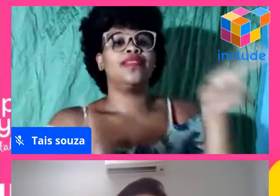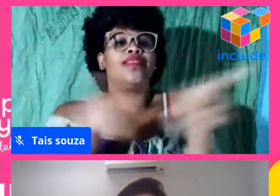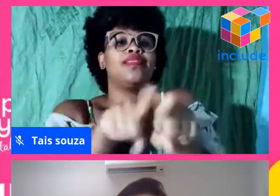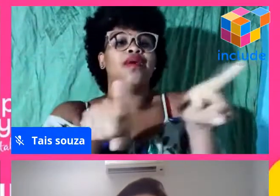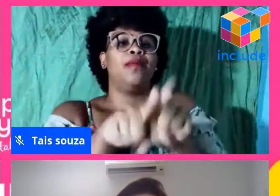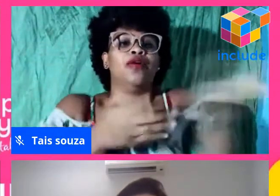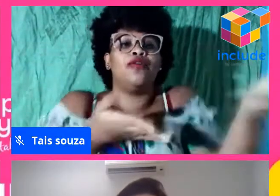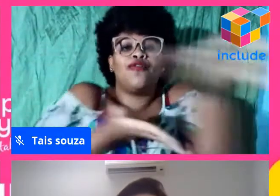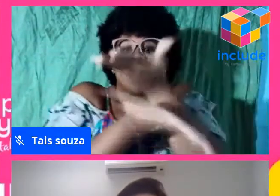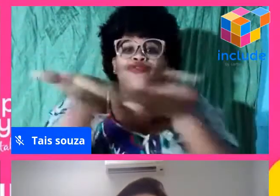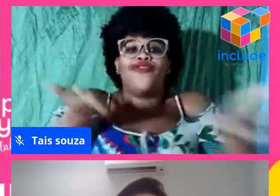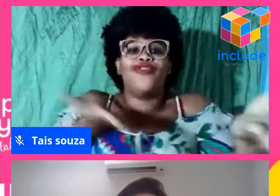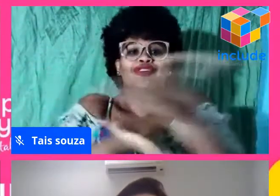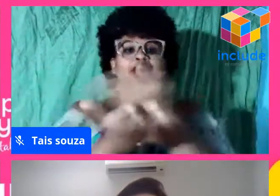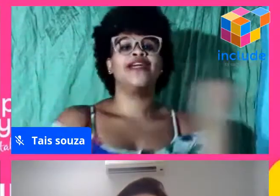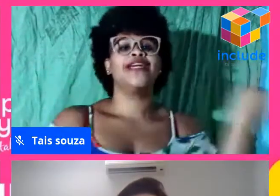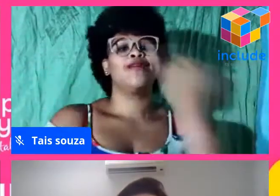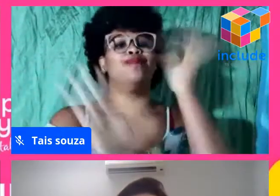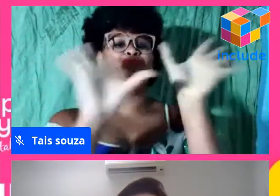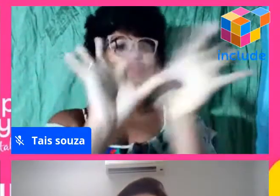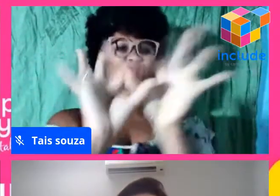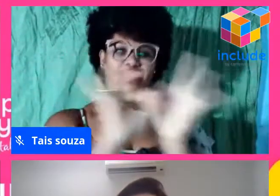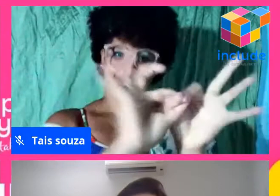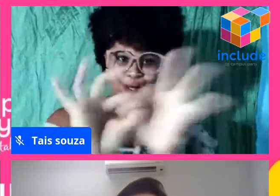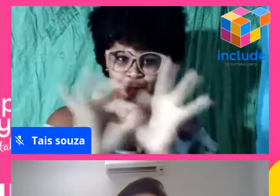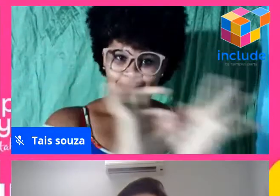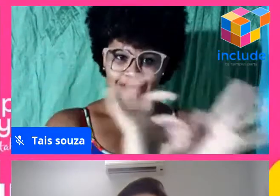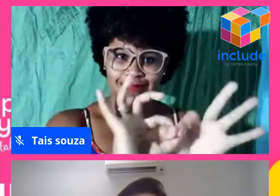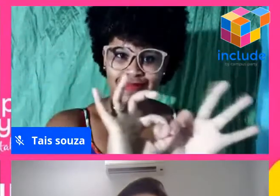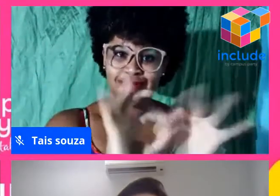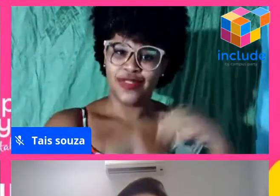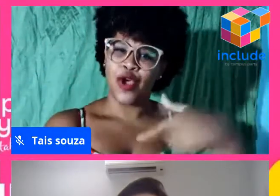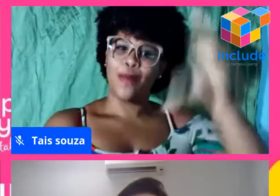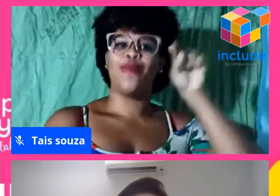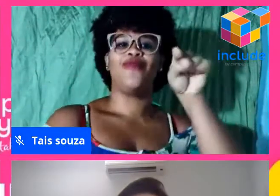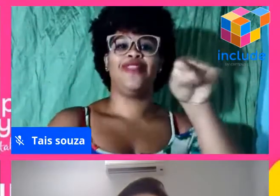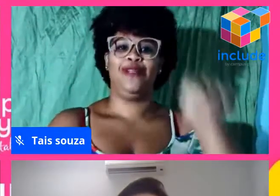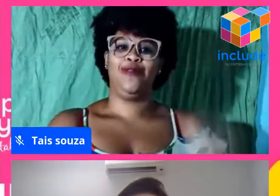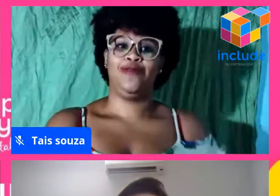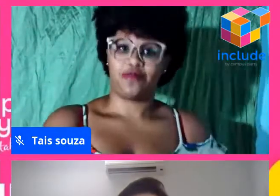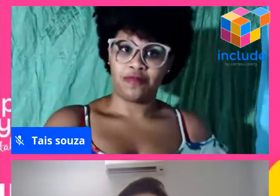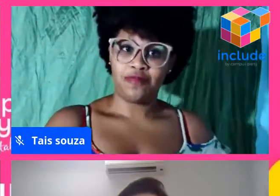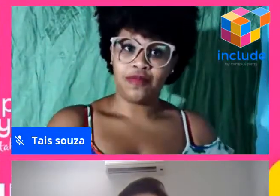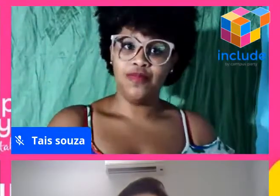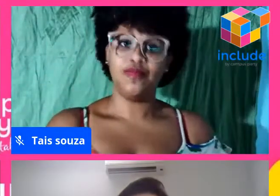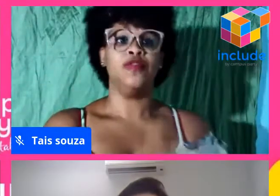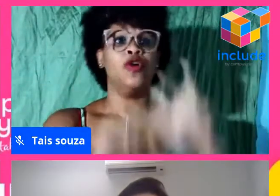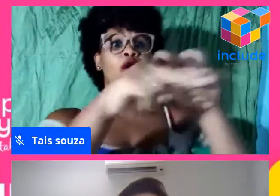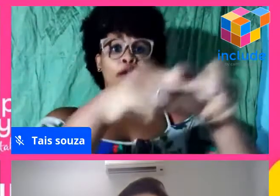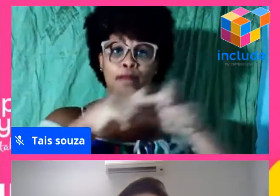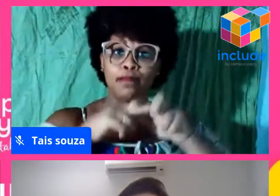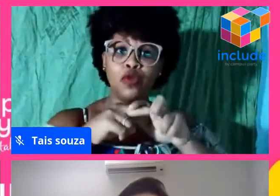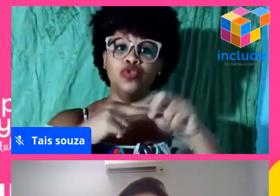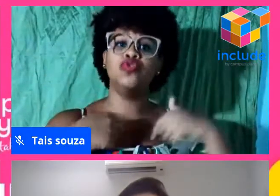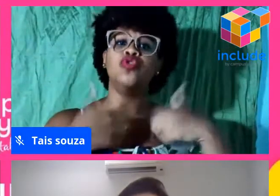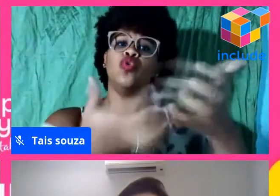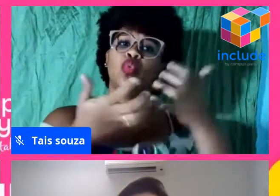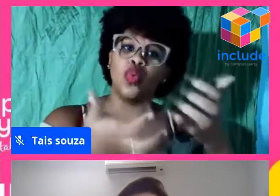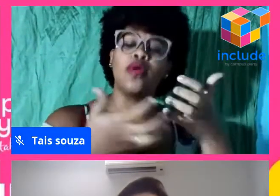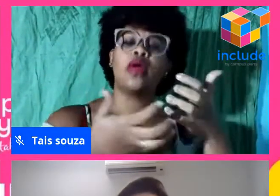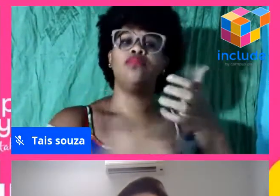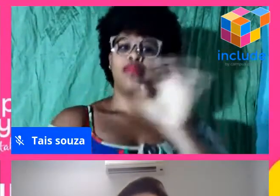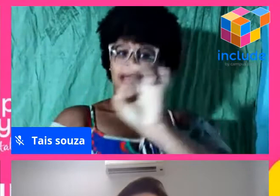com coragem, eu estou mostrando para todos os surdos que o surdo é capaz. Está aqui para todos, então vamos unir